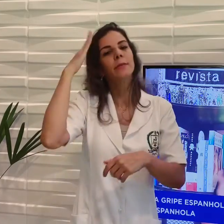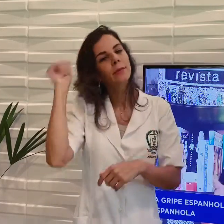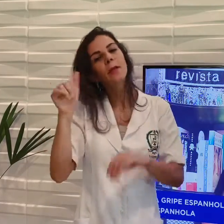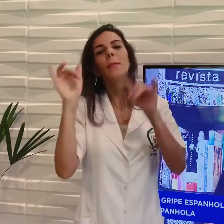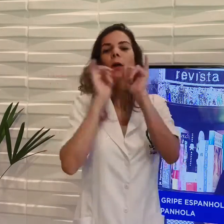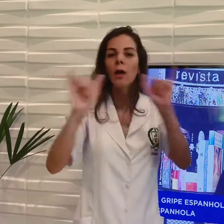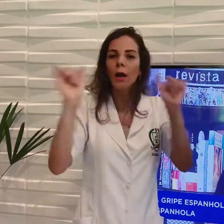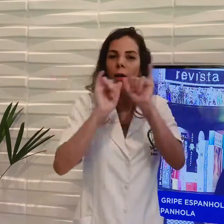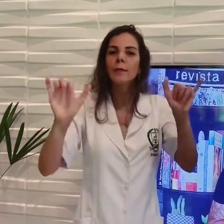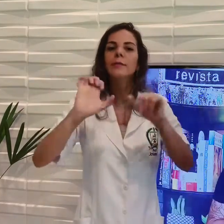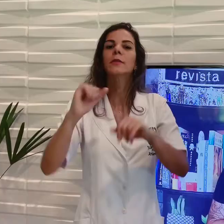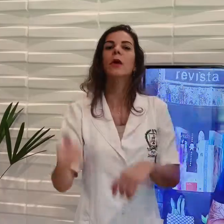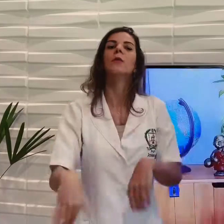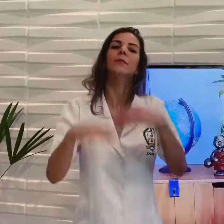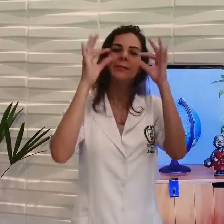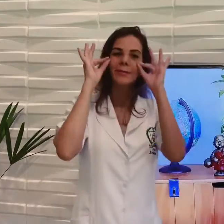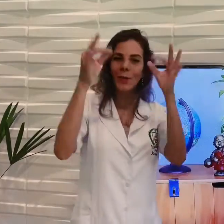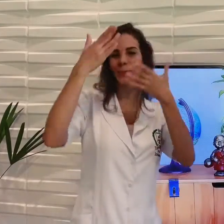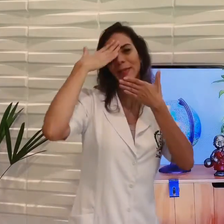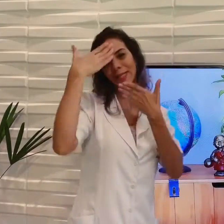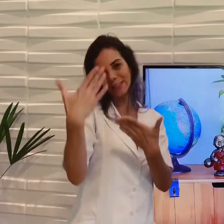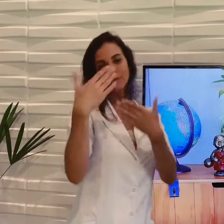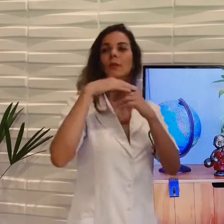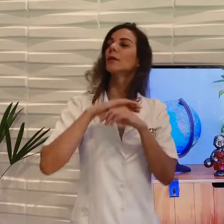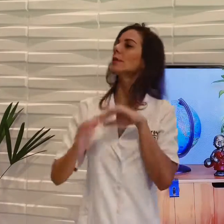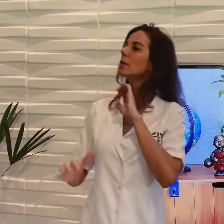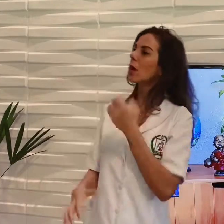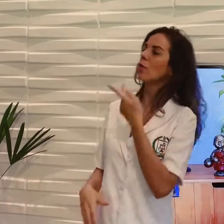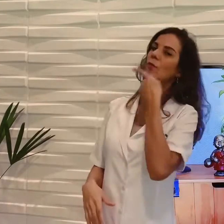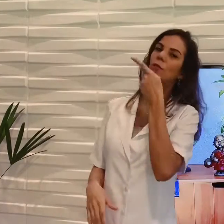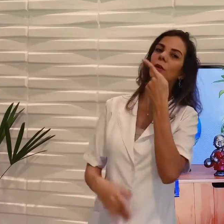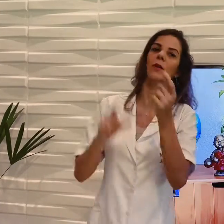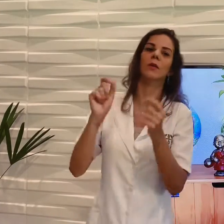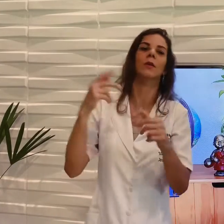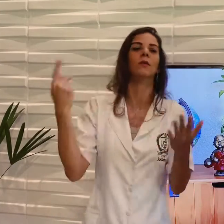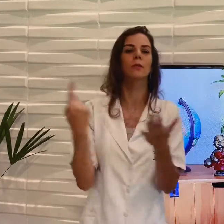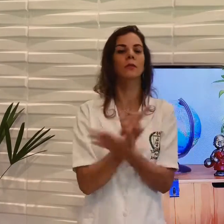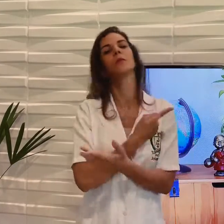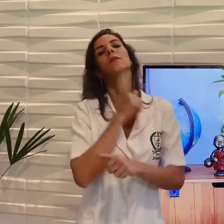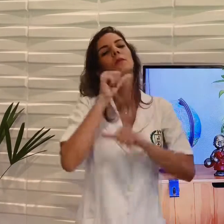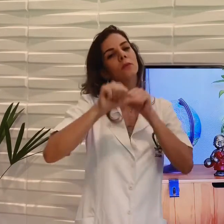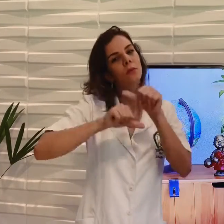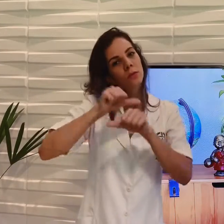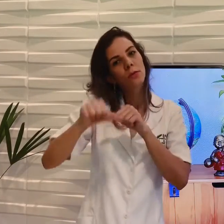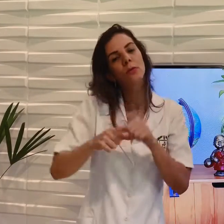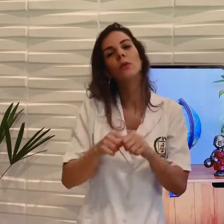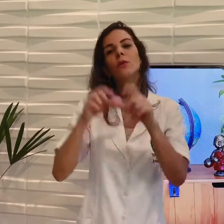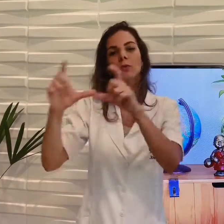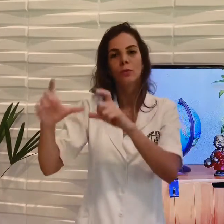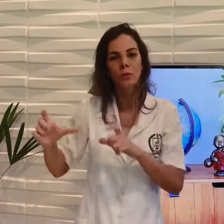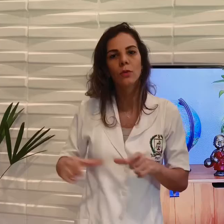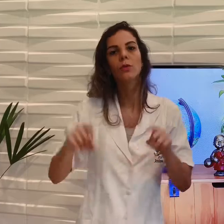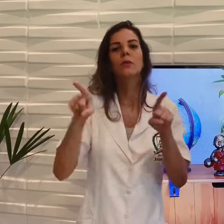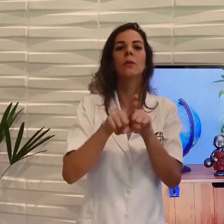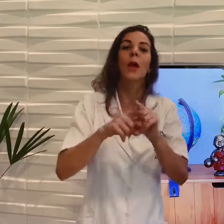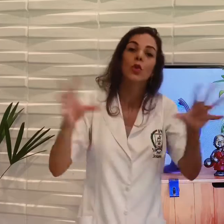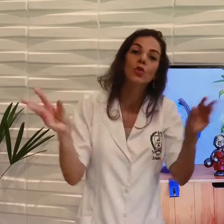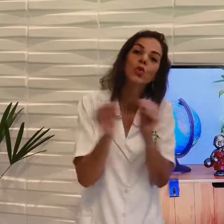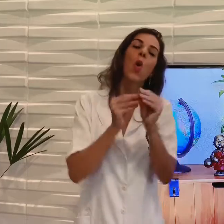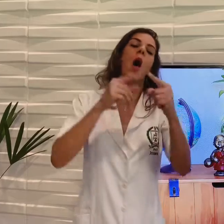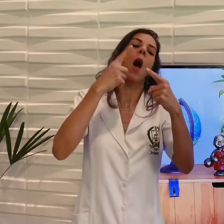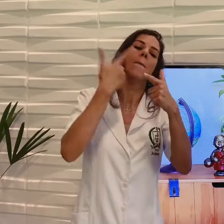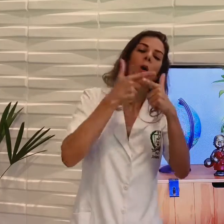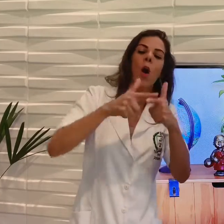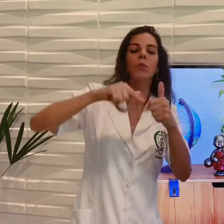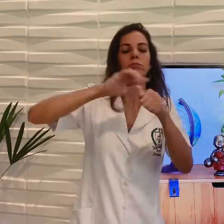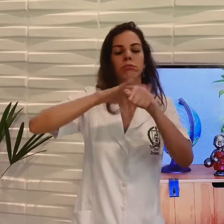informação. Então, pela atenção, obrigado. Agora eu vou falar aqui de uma competição que acabou trocando de sede algumas vezes e aí junta o problema de doença, né,